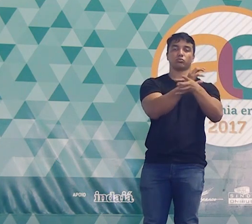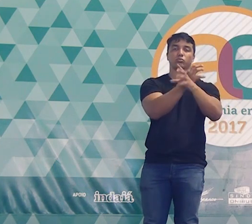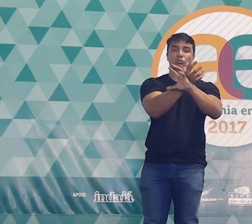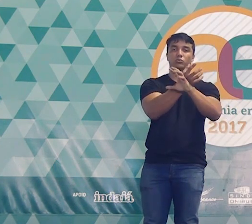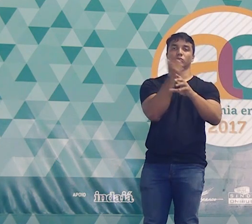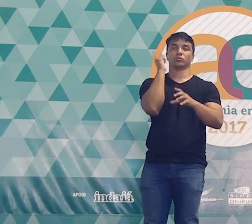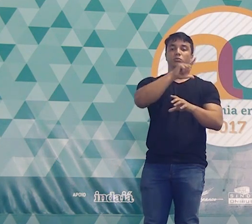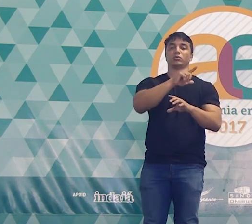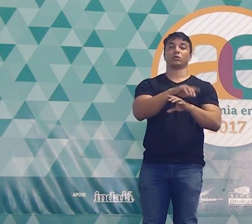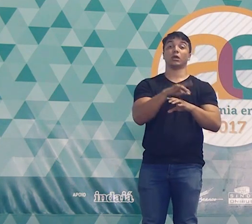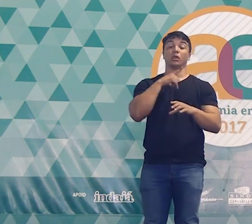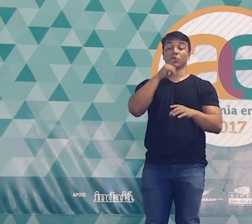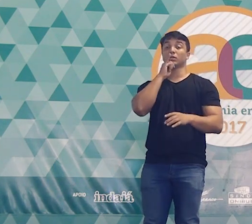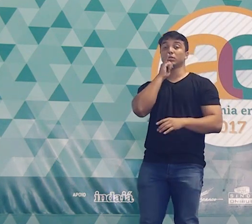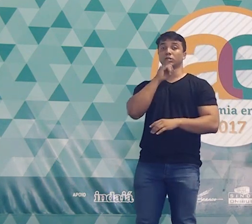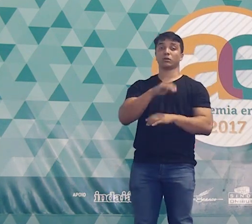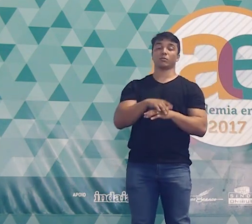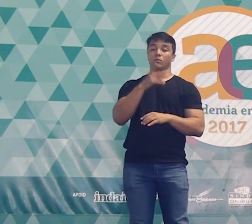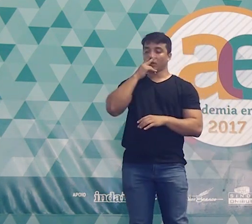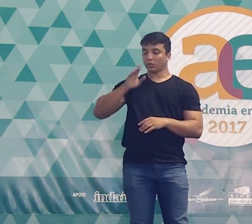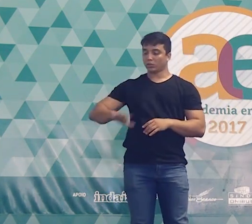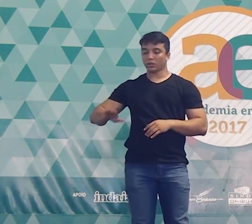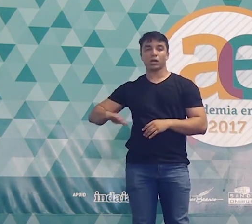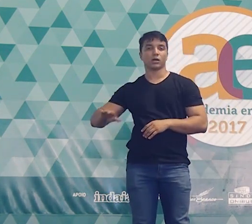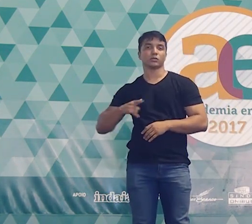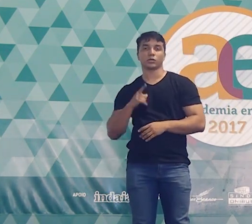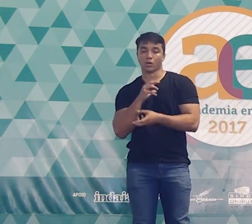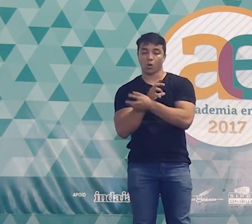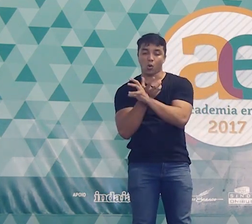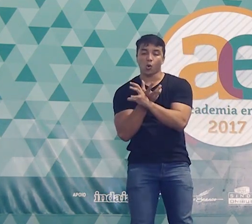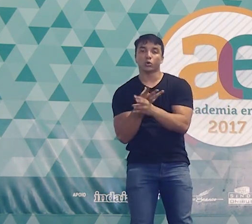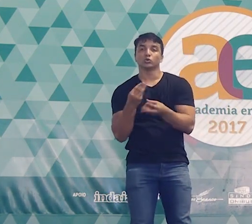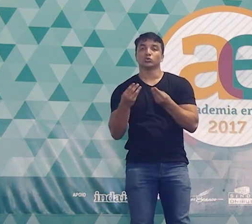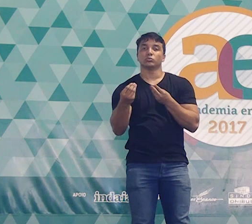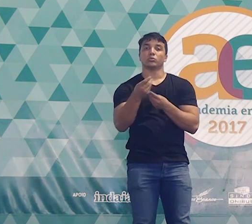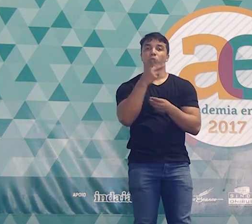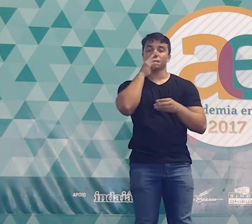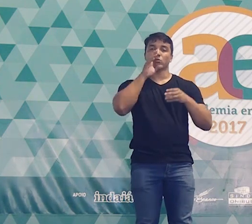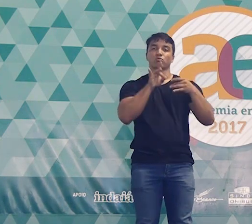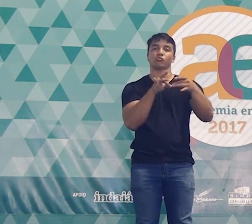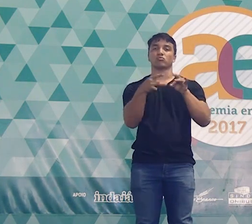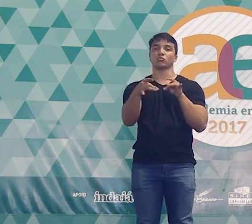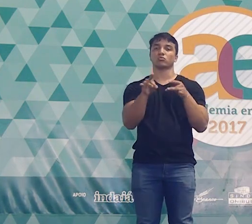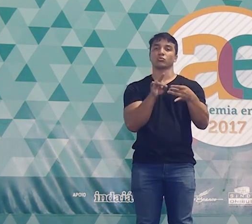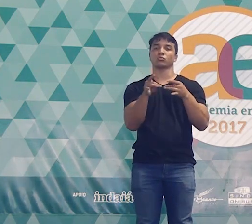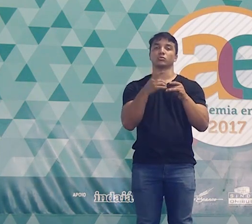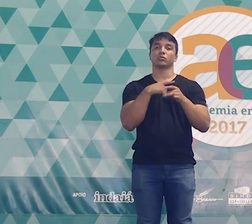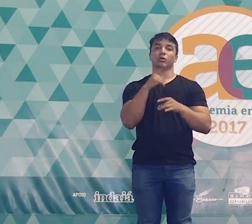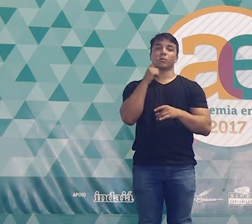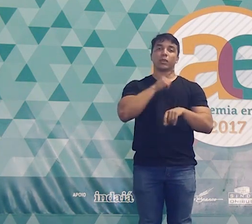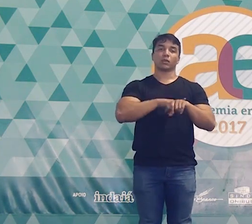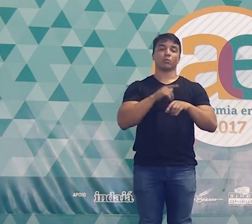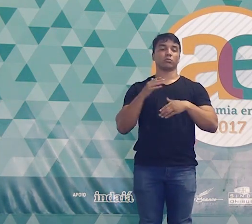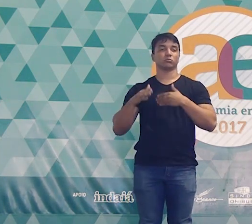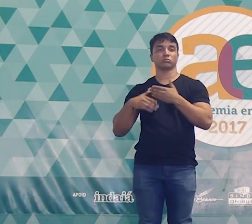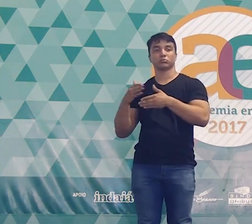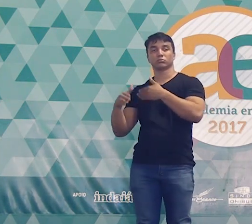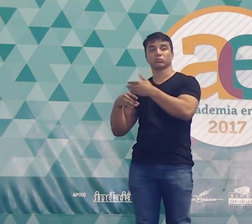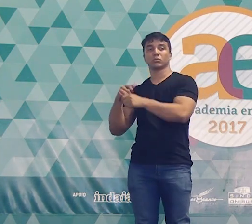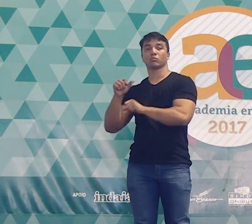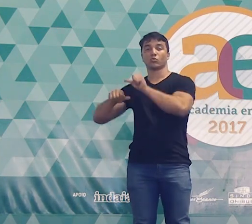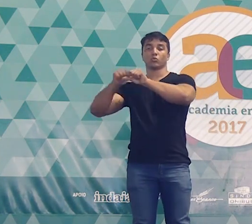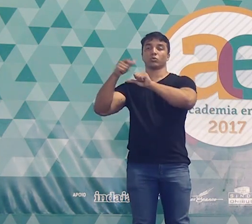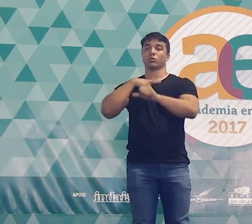Tá? Então a criança, por exemplo, ela tem boa parte dos ossos em forma cartilaginosa e com o tempo ele vai